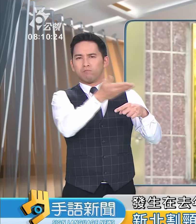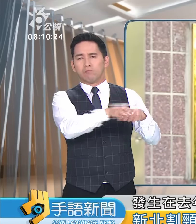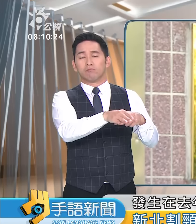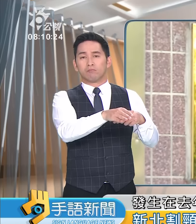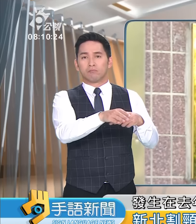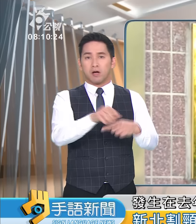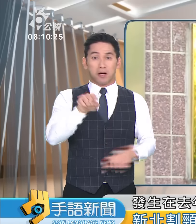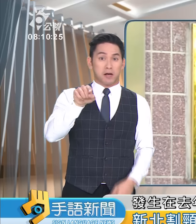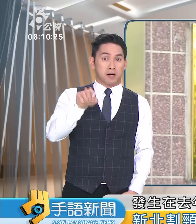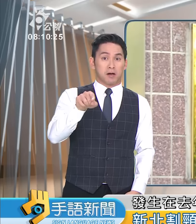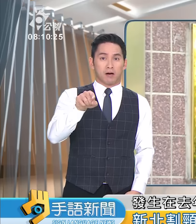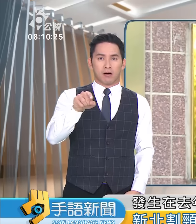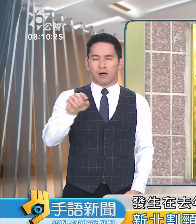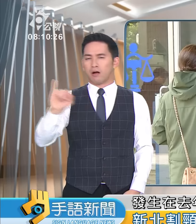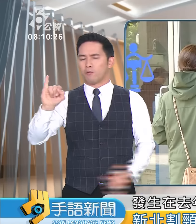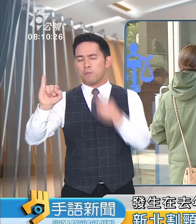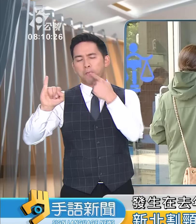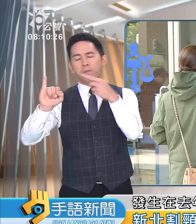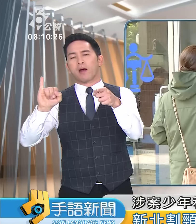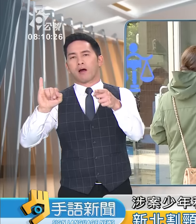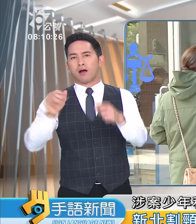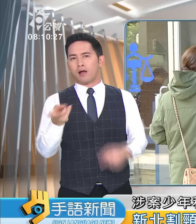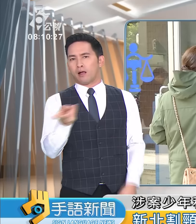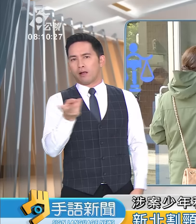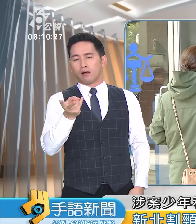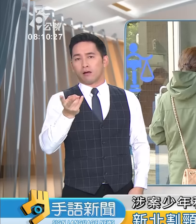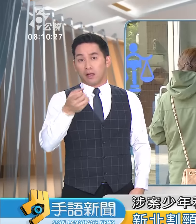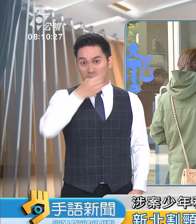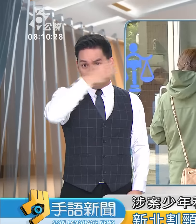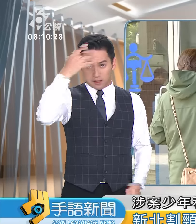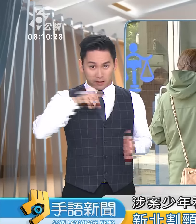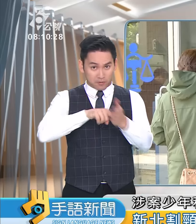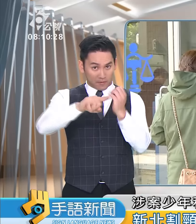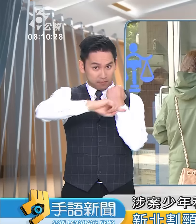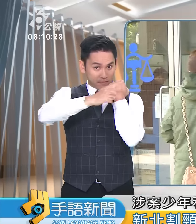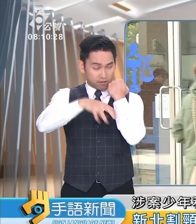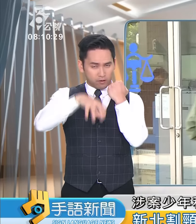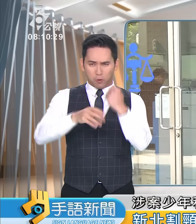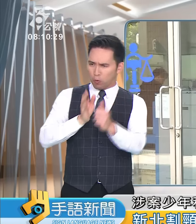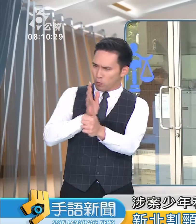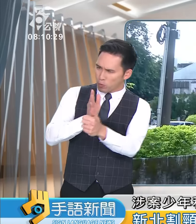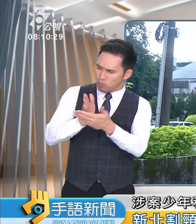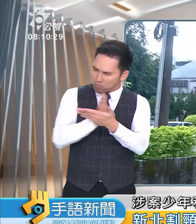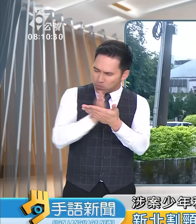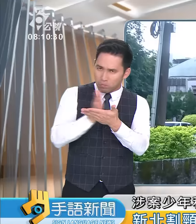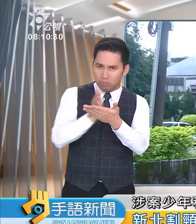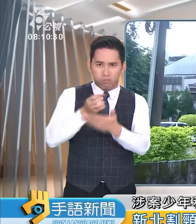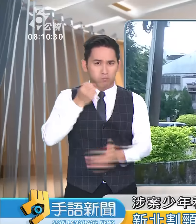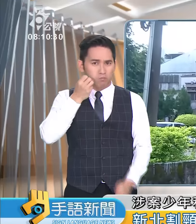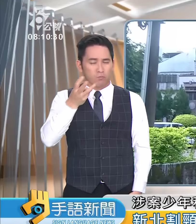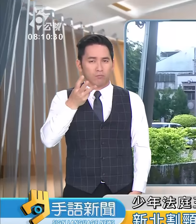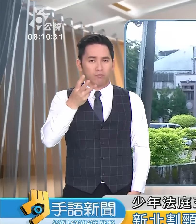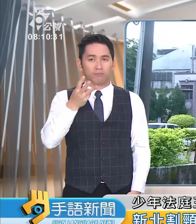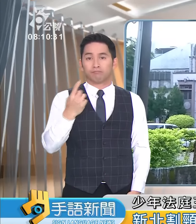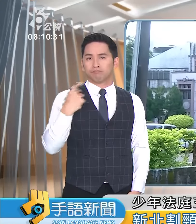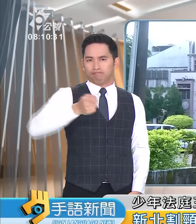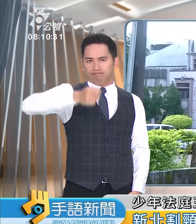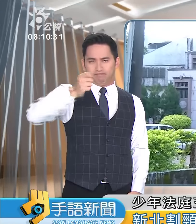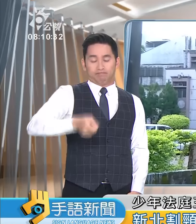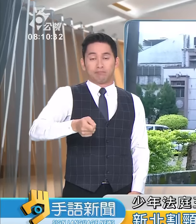三生割颈案，涉案少年和少女经过新北地院的少年法庭